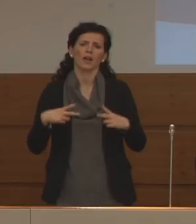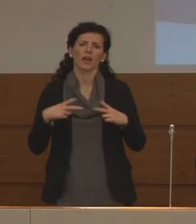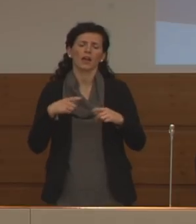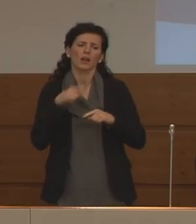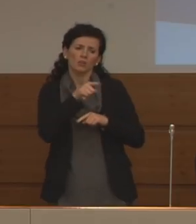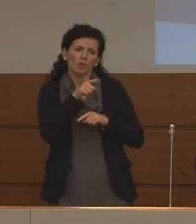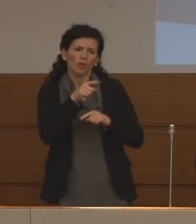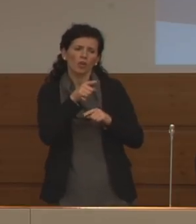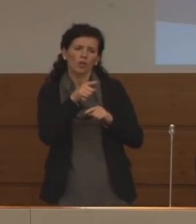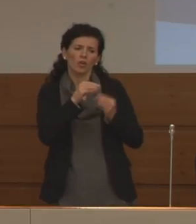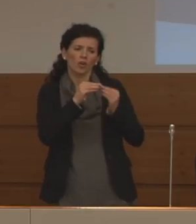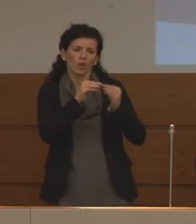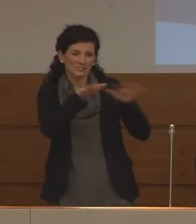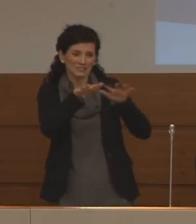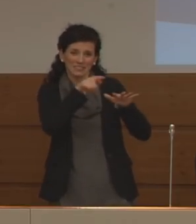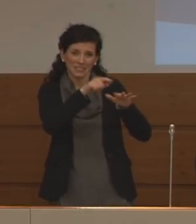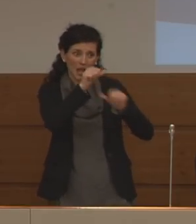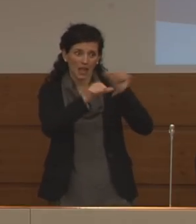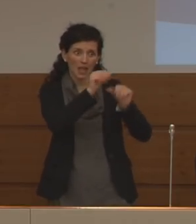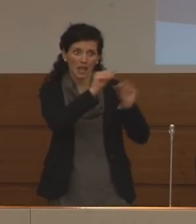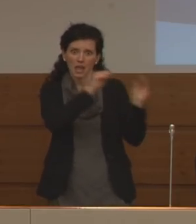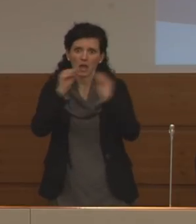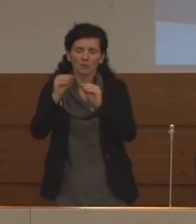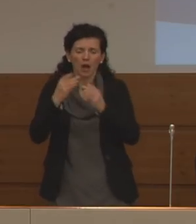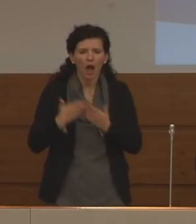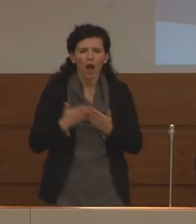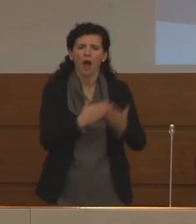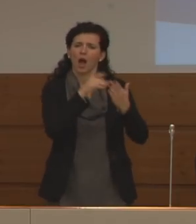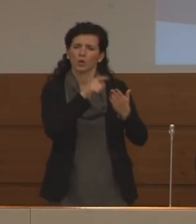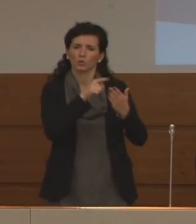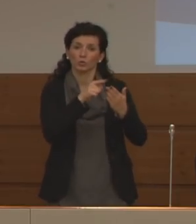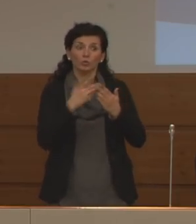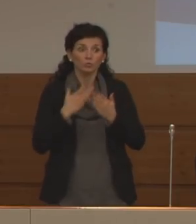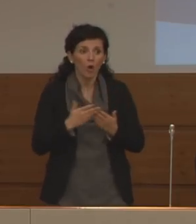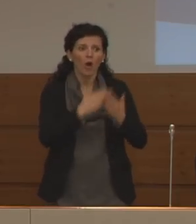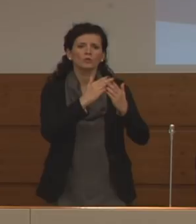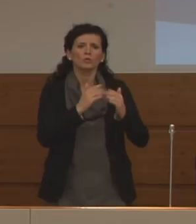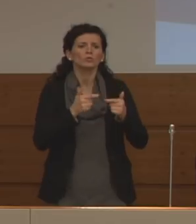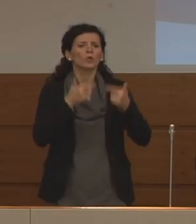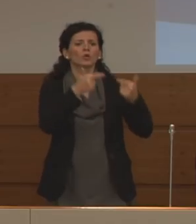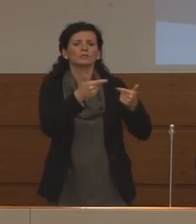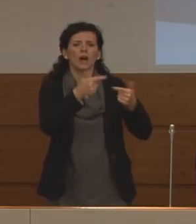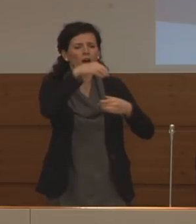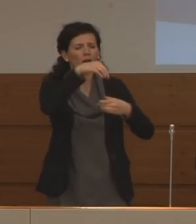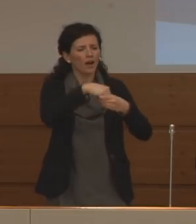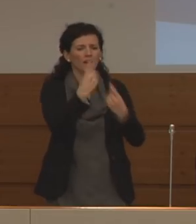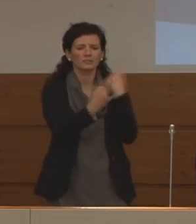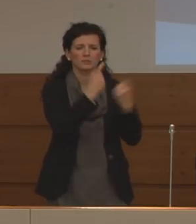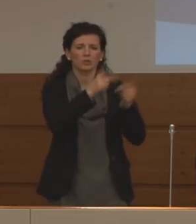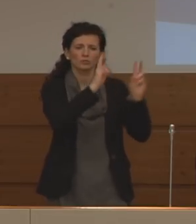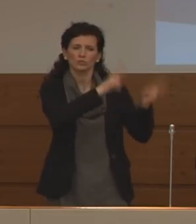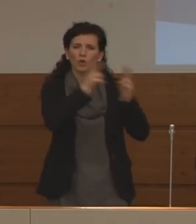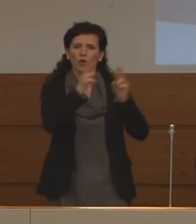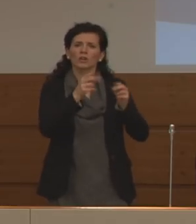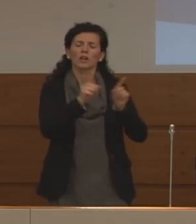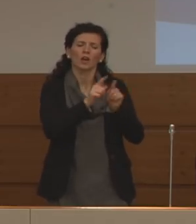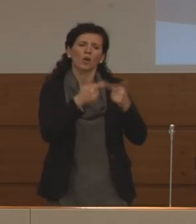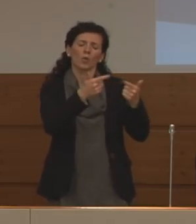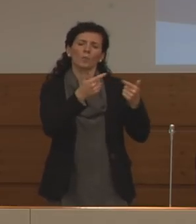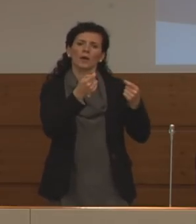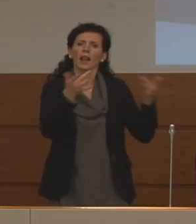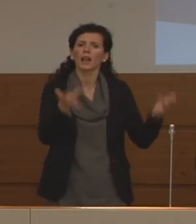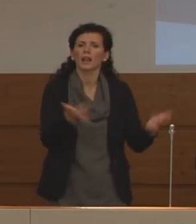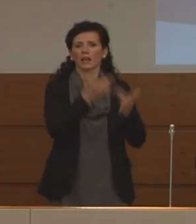alimentato supportato per cercare di dare sollievo in una sorta di meccanismo solidale